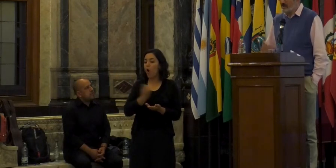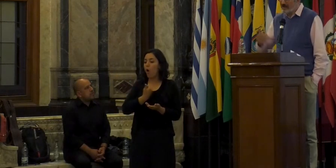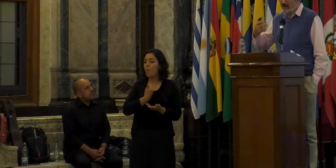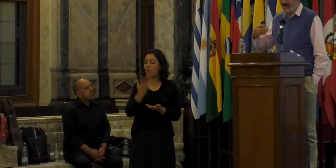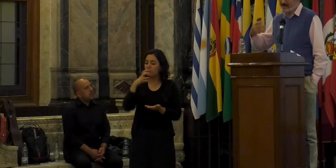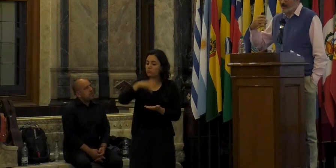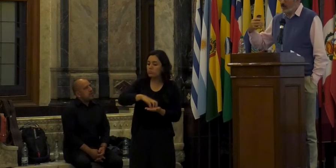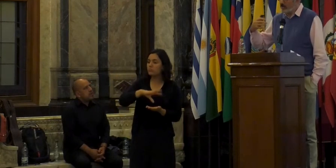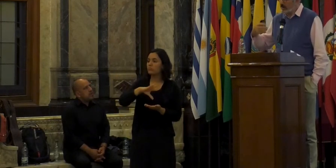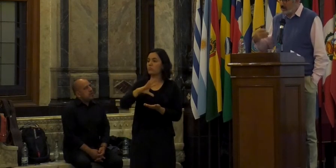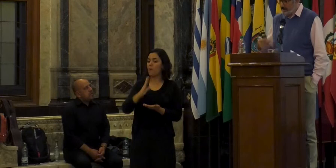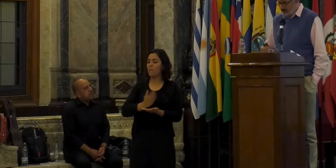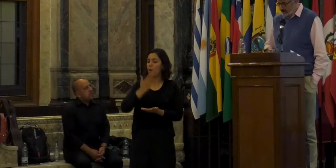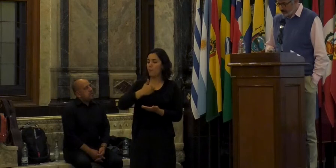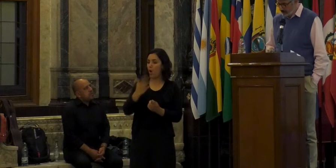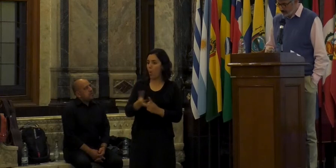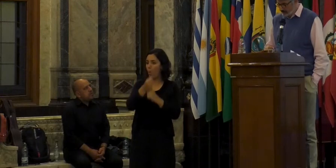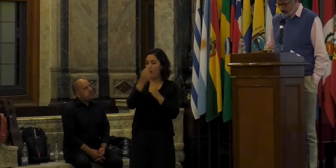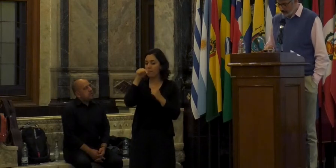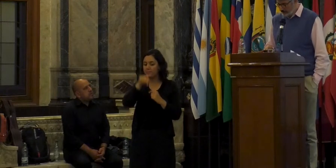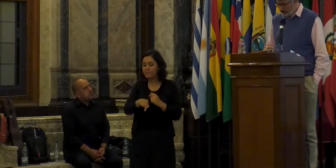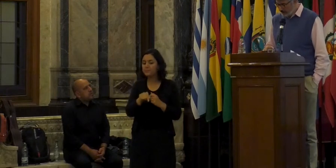pues son una especie de reservorio también de sentido.